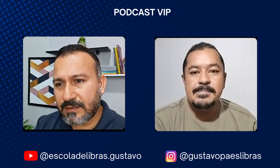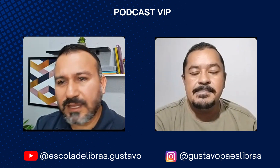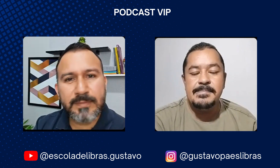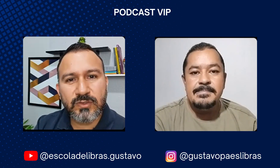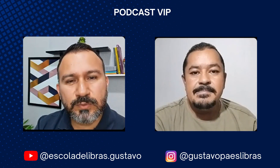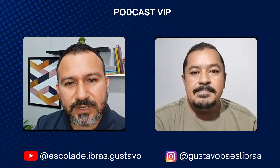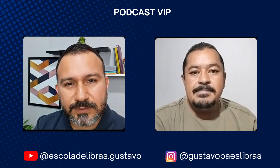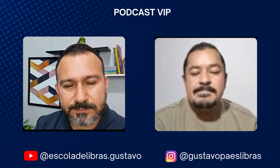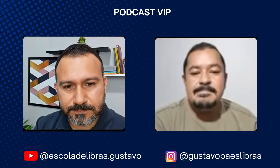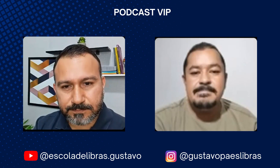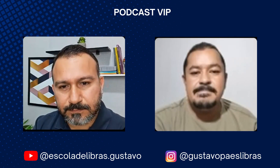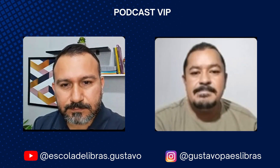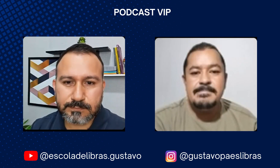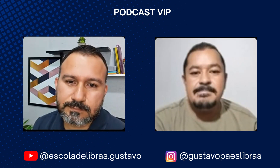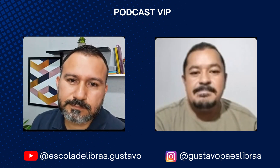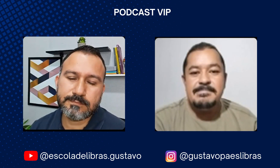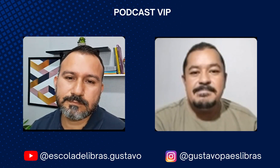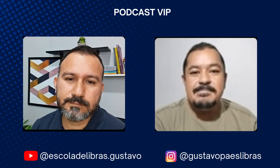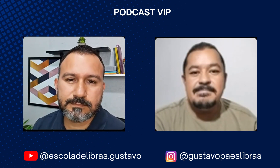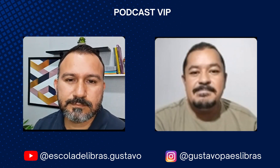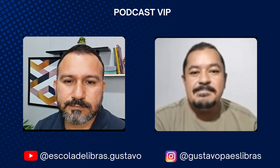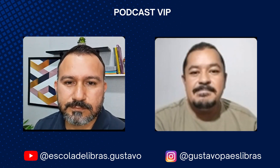você tem medo por quê?